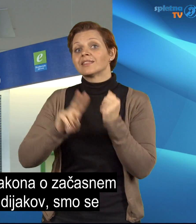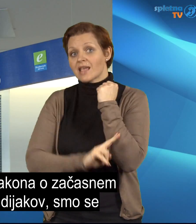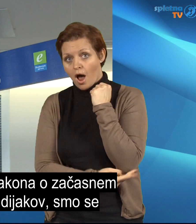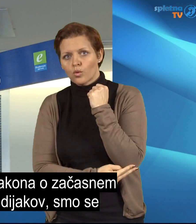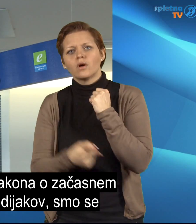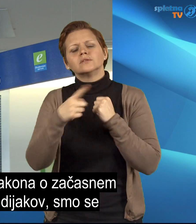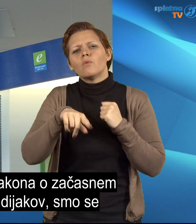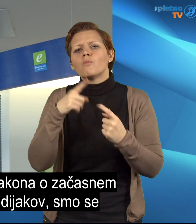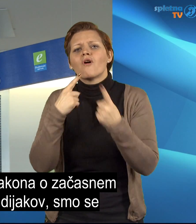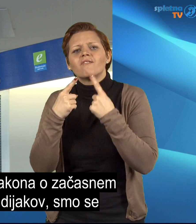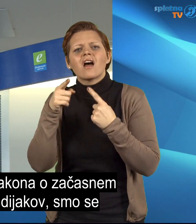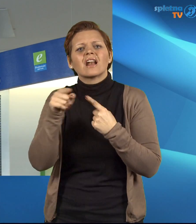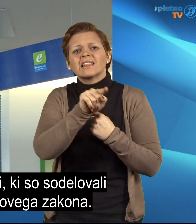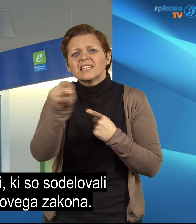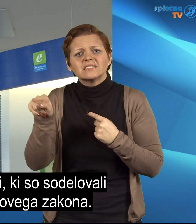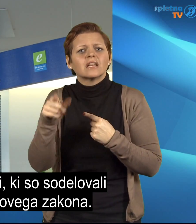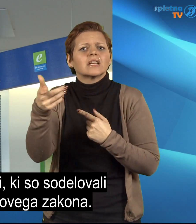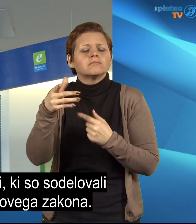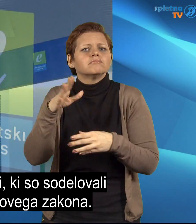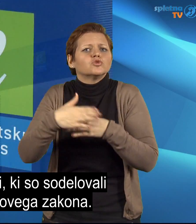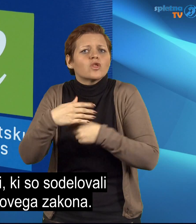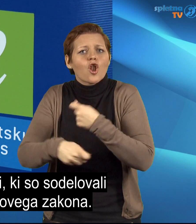sodelovali pri oblikovanju novega zakona.